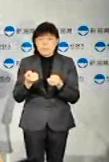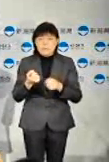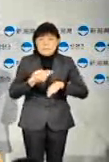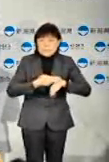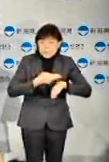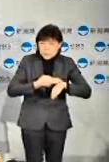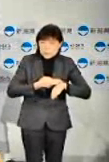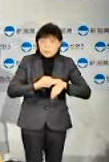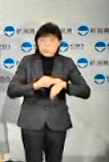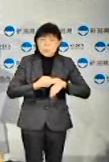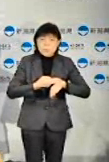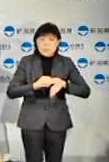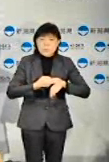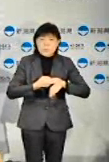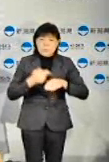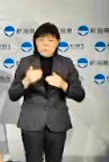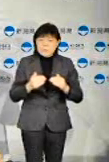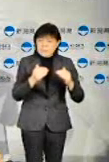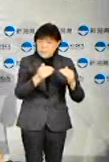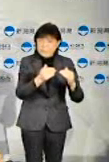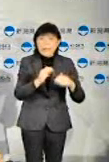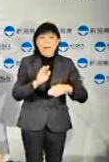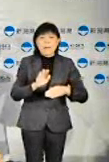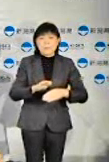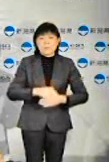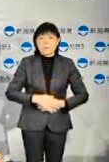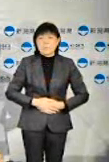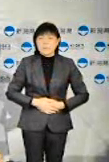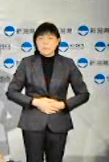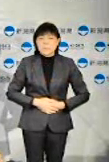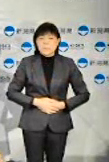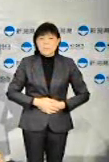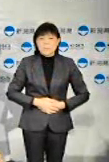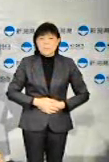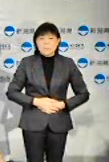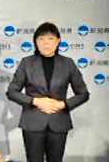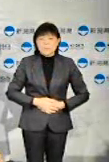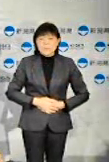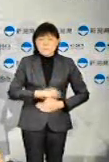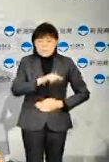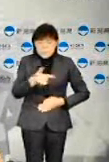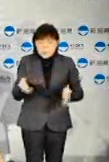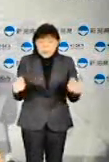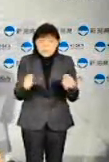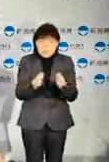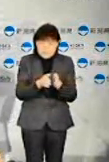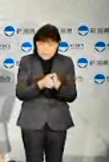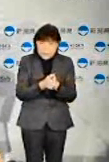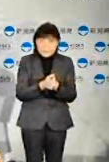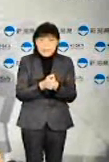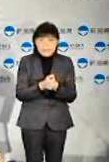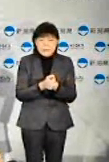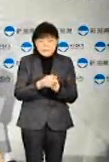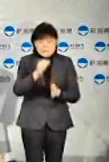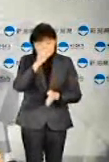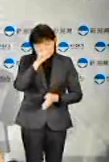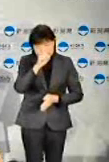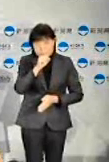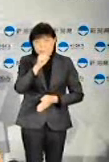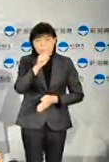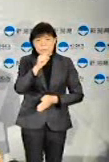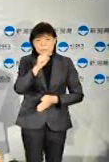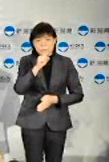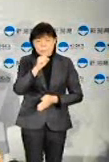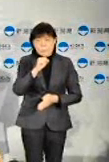技術の進展があるわけで、そうしたものもこう合わせると非常にいいものになっていく